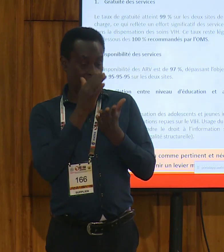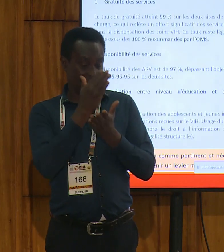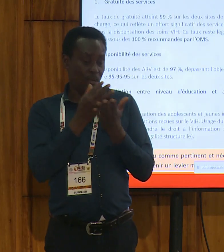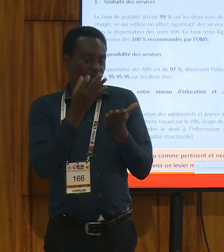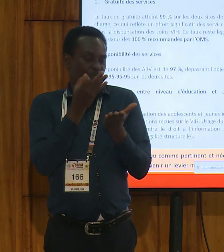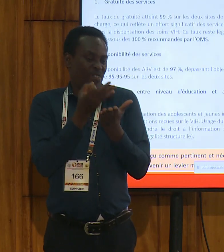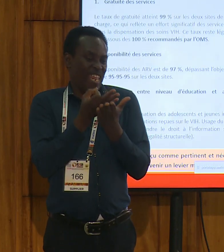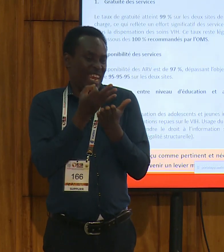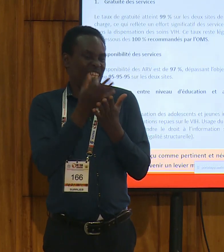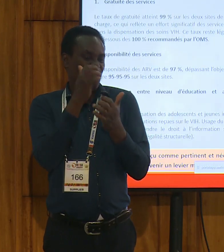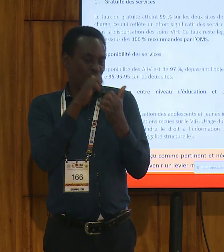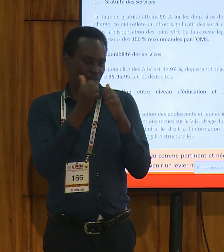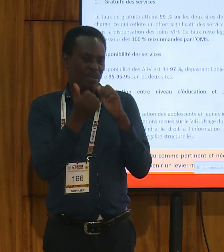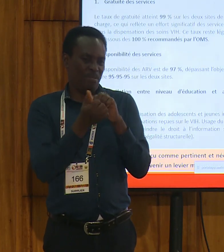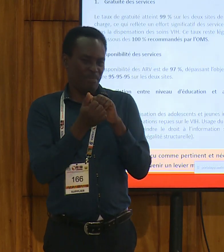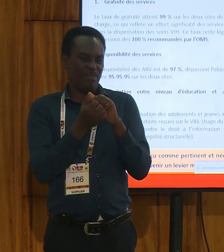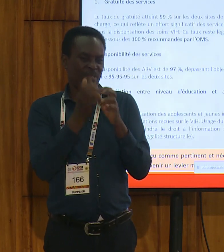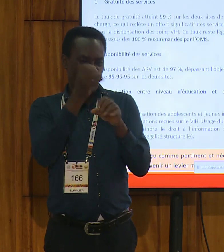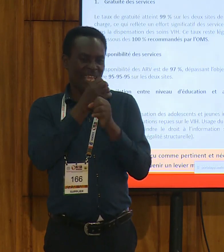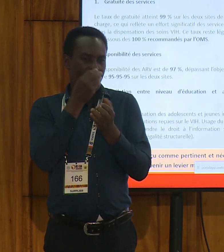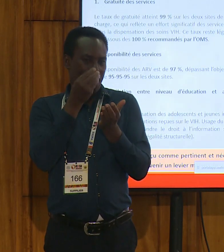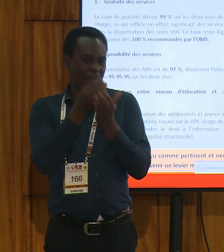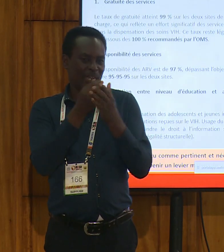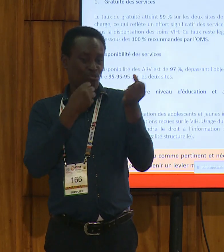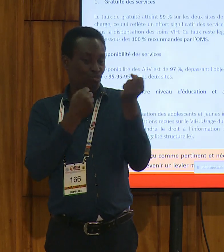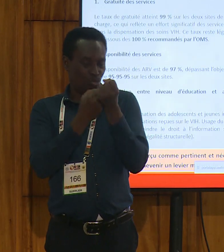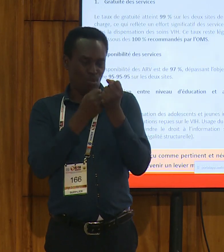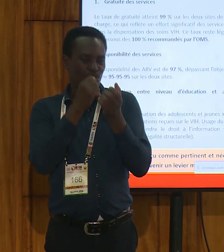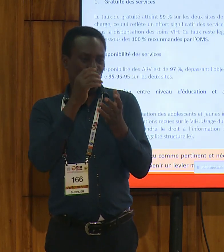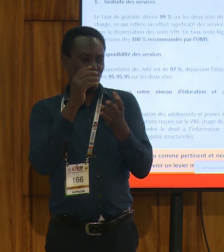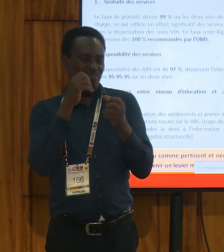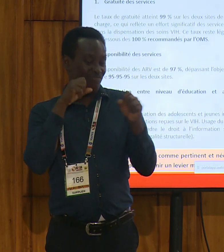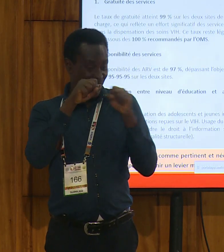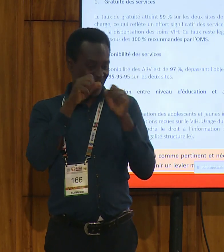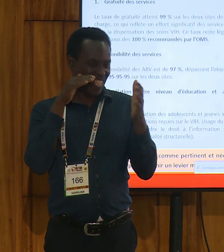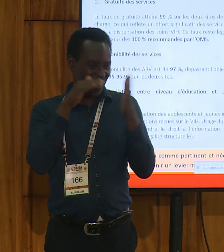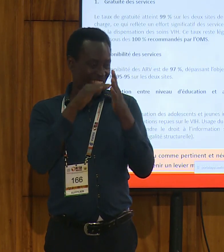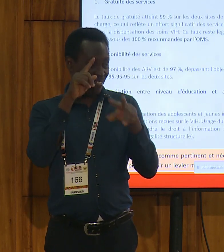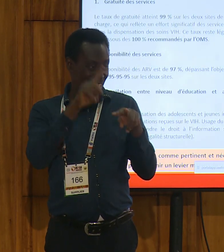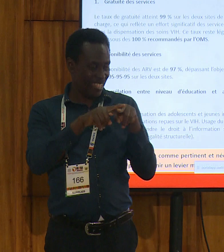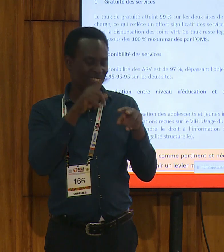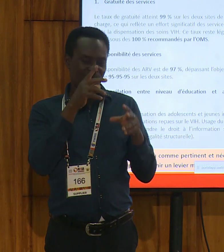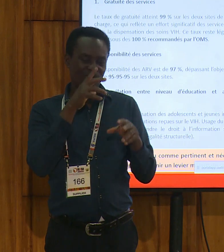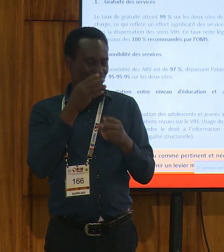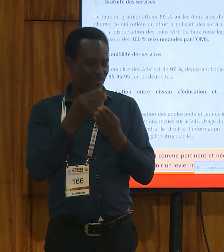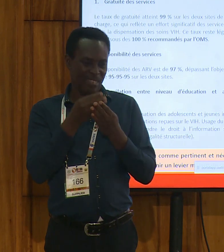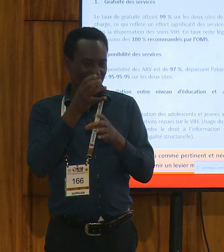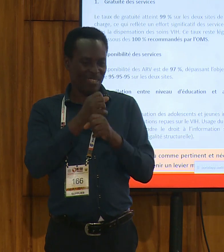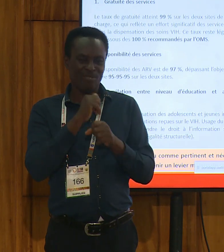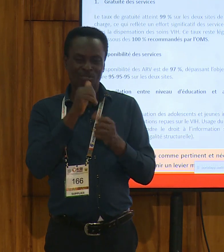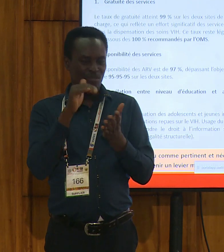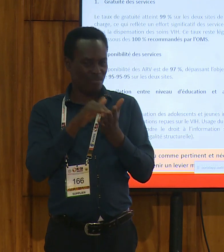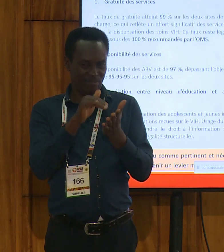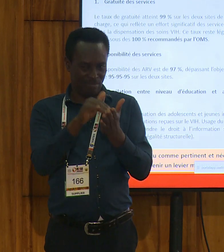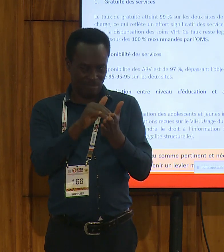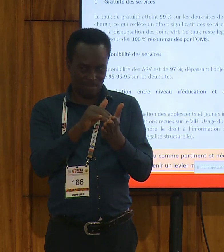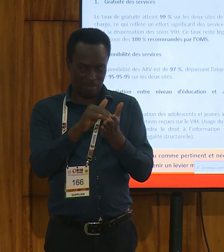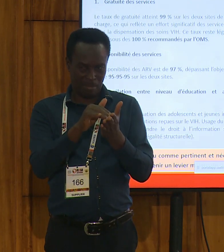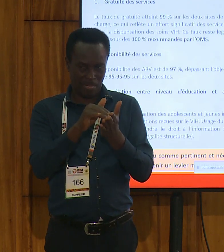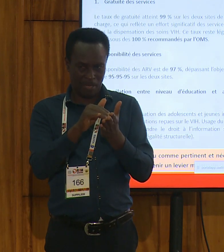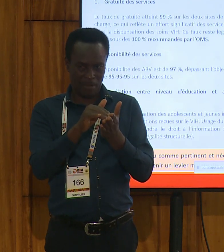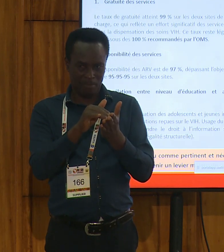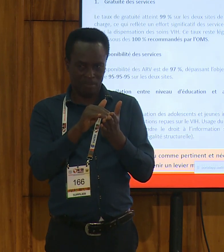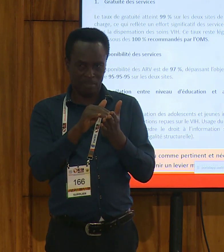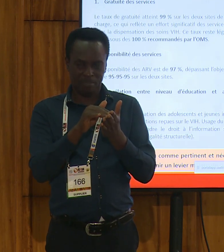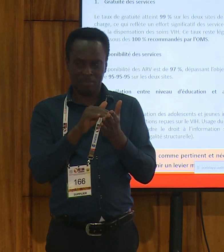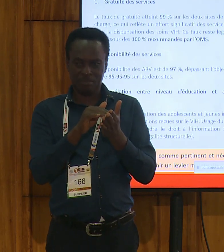sont insuffisants. La capacité technique est limitée chez les enfants, adolescents et jeunes. Aussi, il y a le faible soutien institutionnel